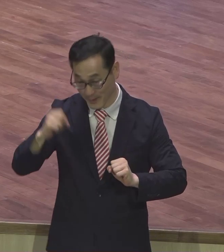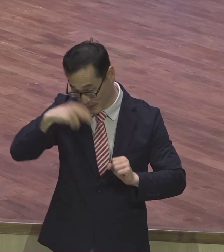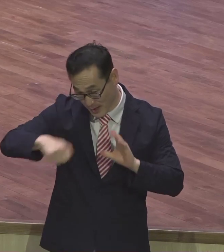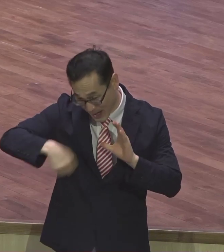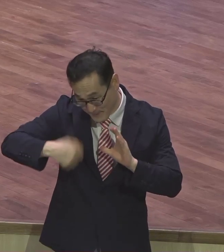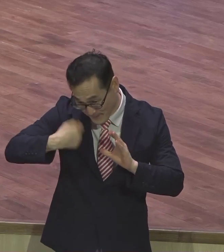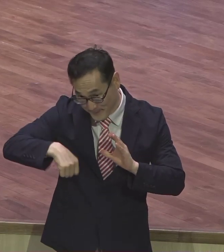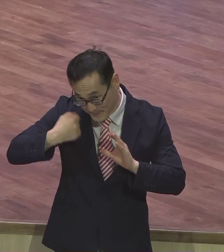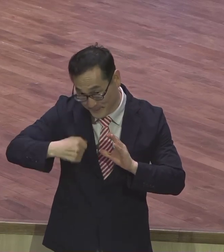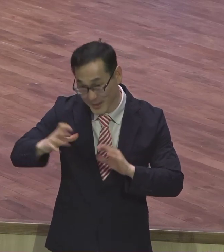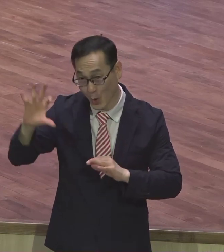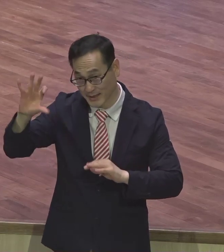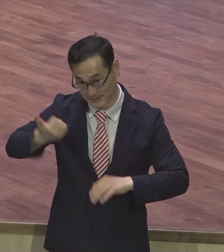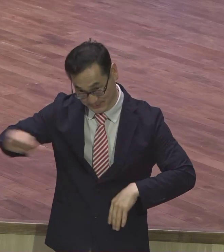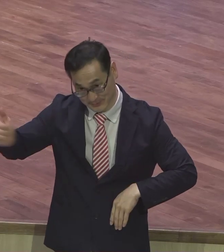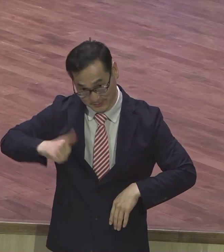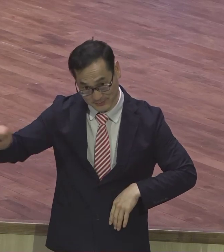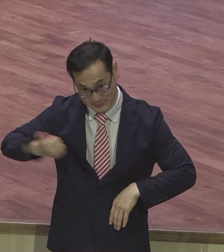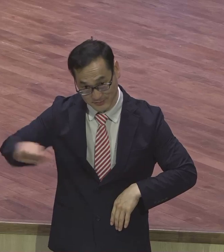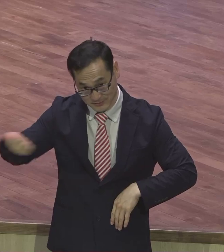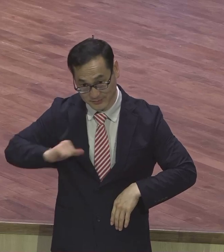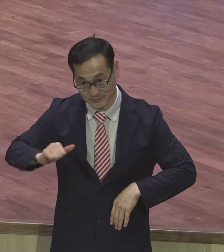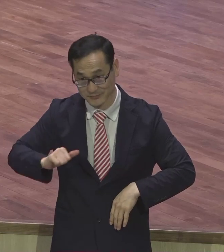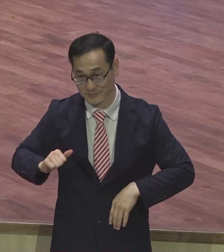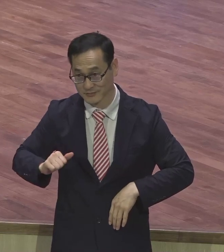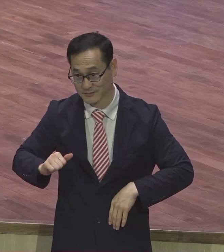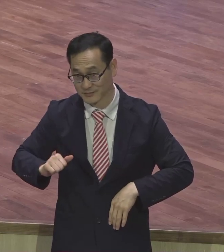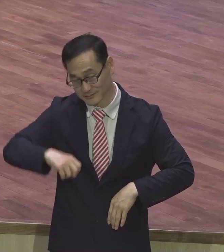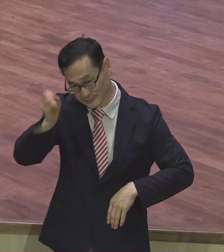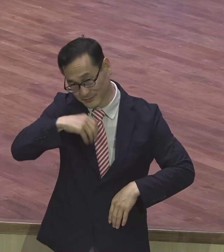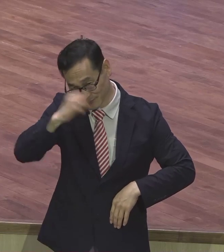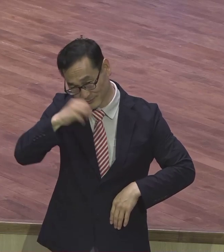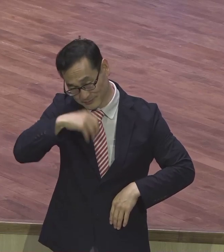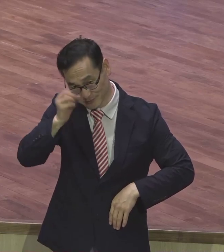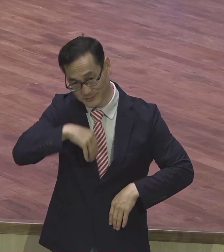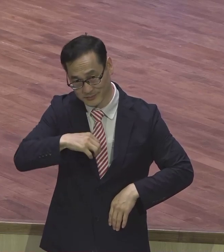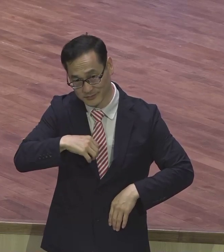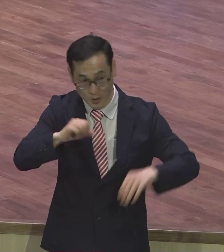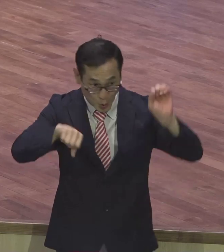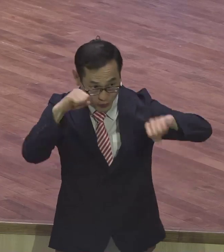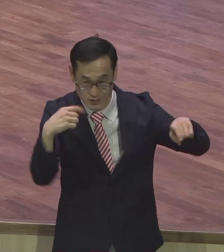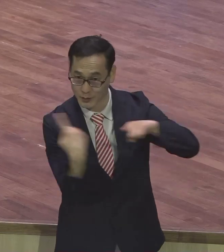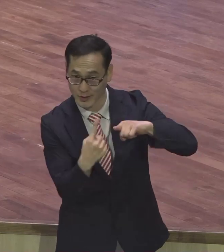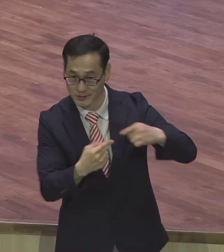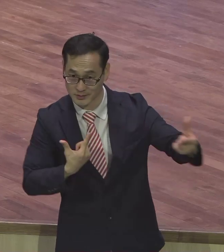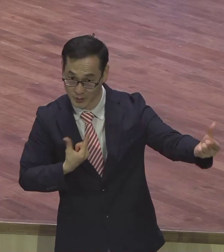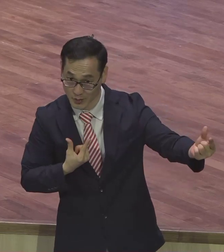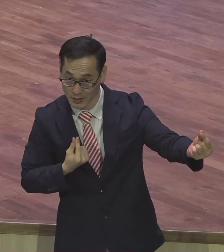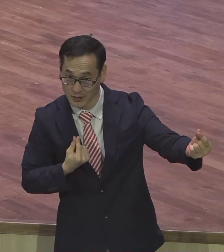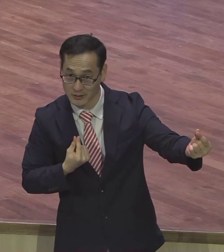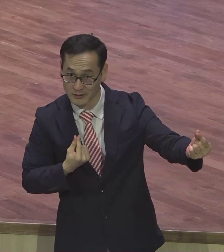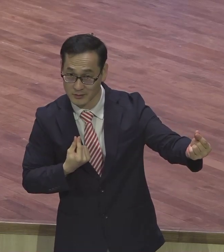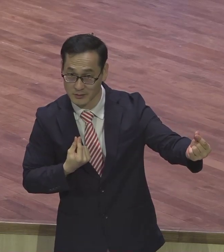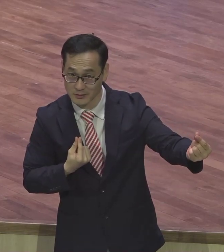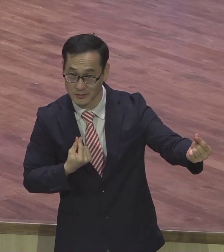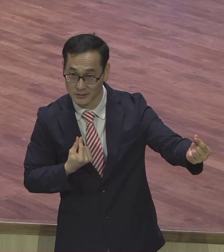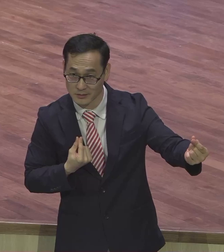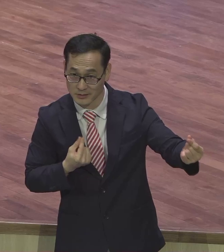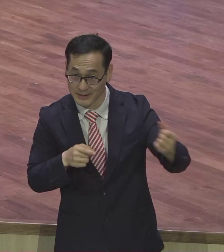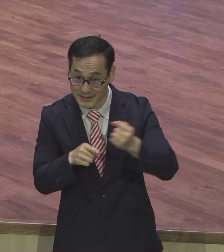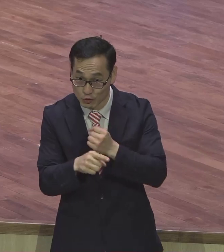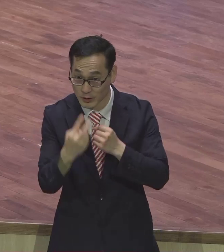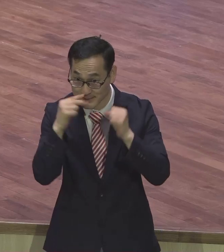맨날 화장실이나 들락날락하면서 그렇게 짐승들처럼 사는 것이 인간이 아니다. 거예요.